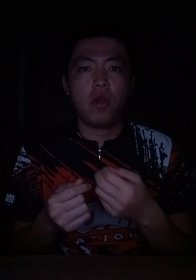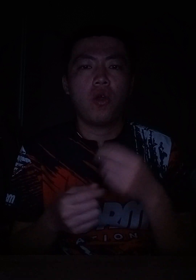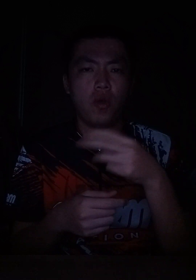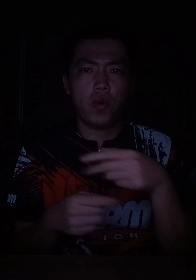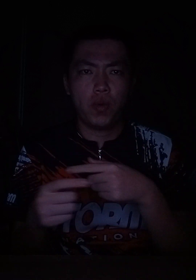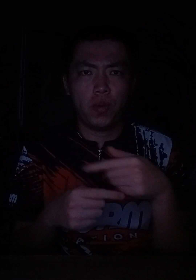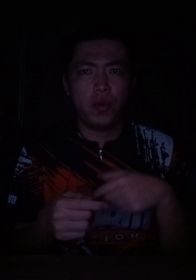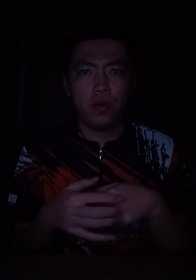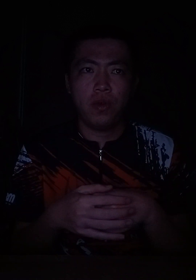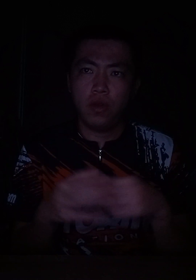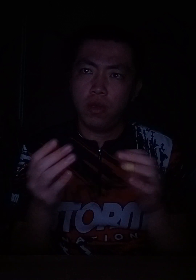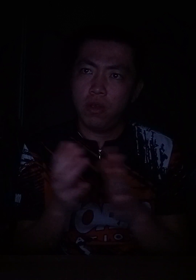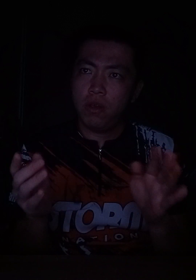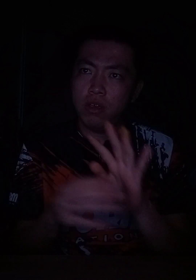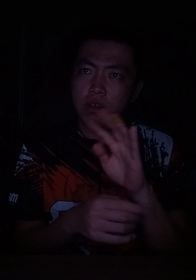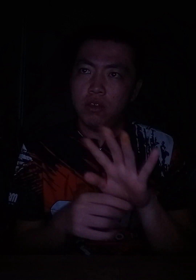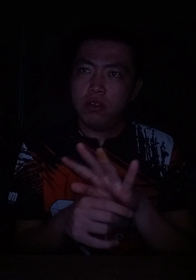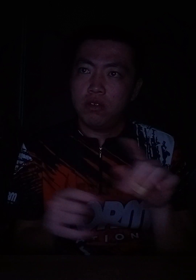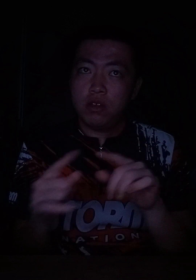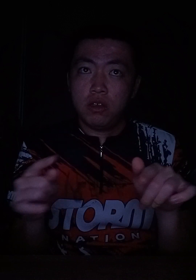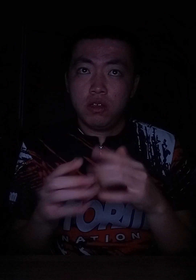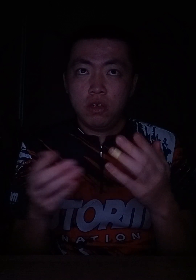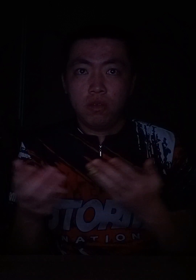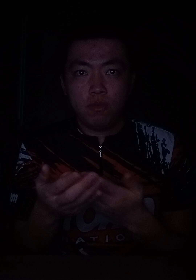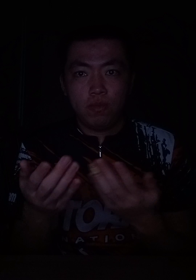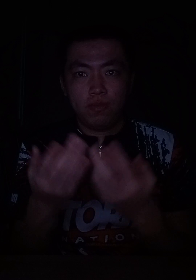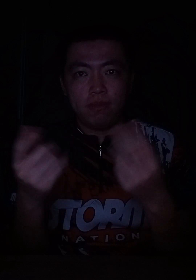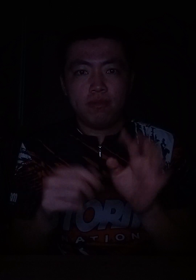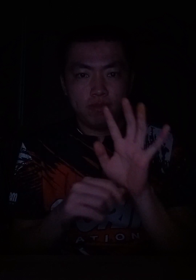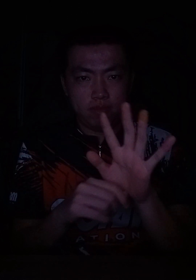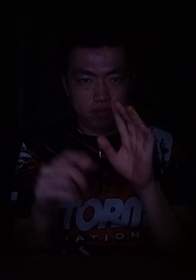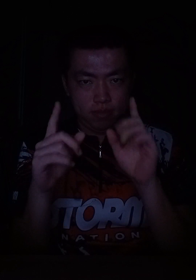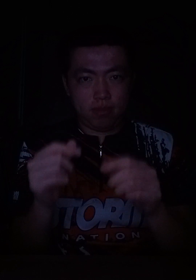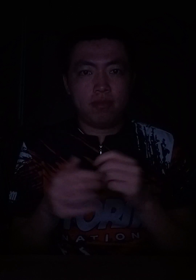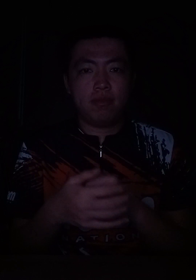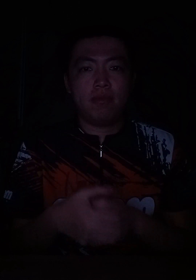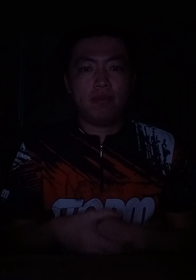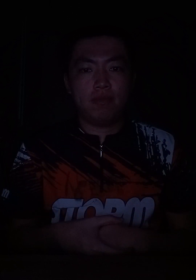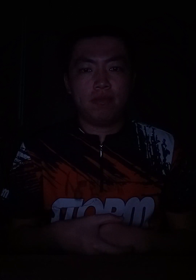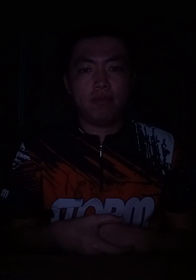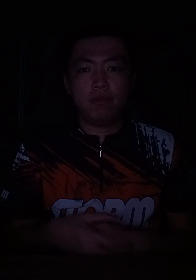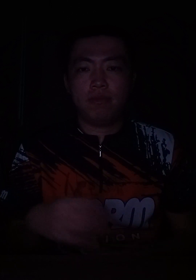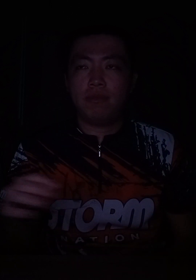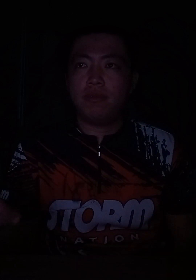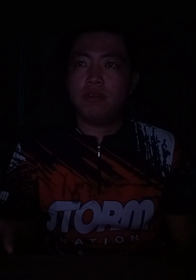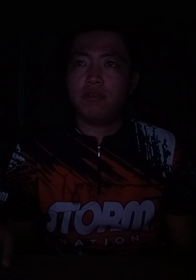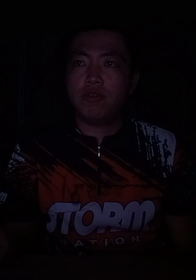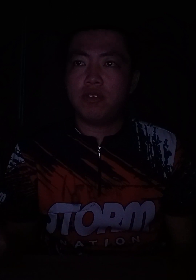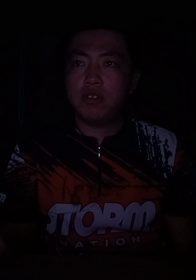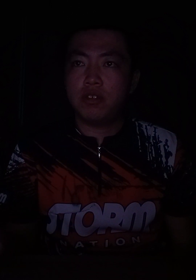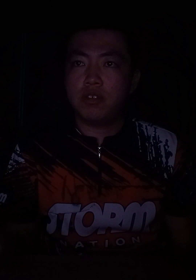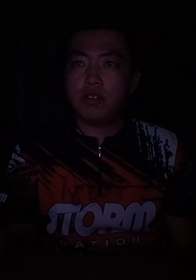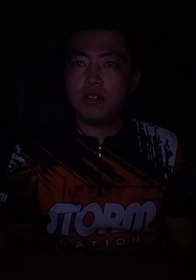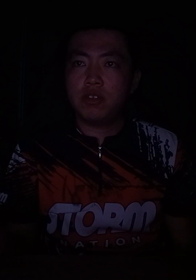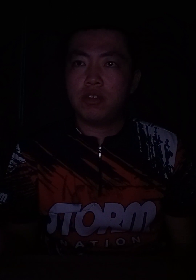안전작업 매뉴얼을 토대로 임직원 교육을 진행하고 있다고 밝혔습니다. YTN 권준수입니다.